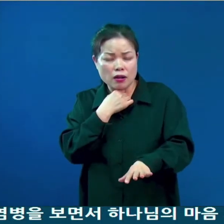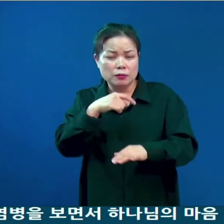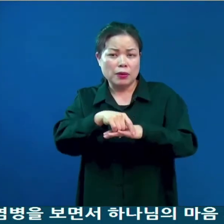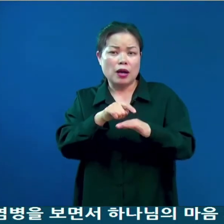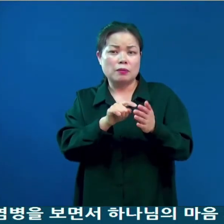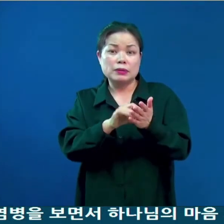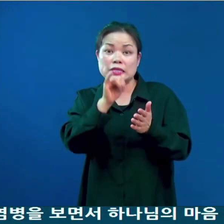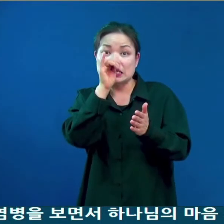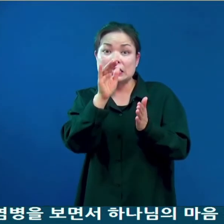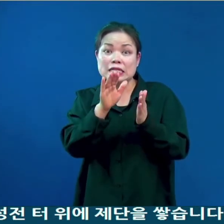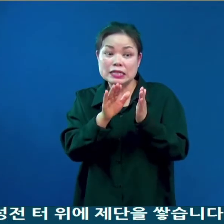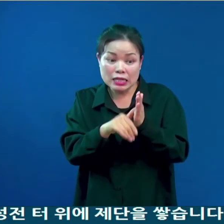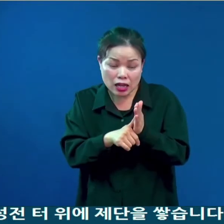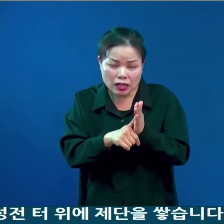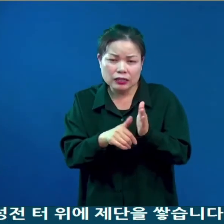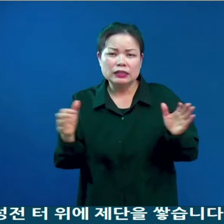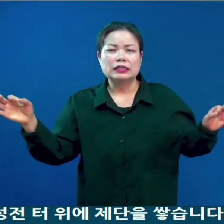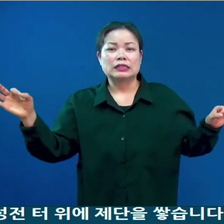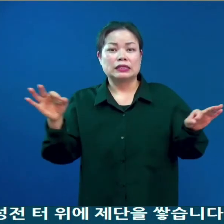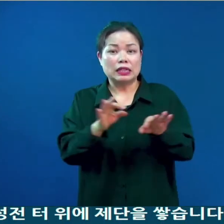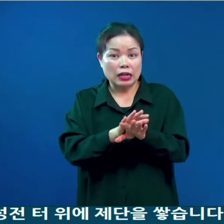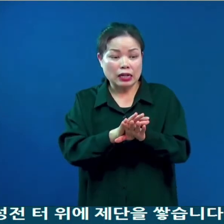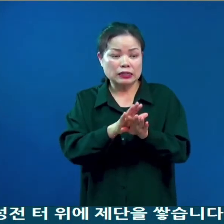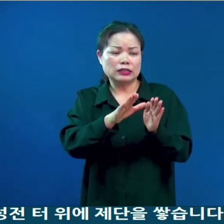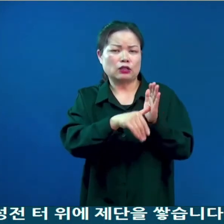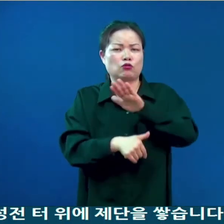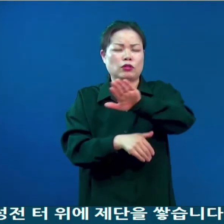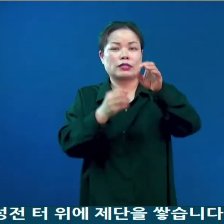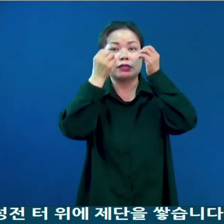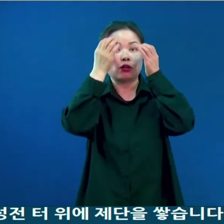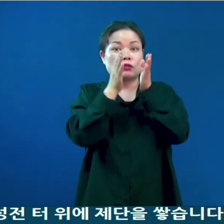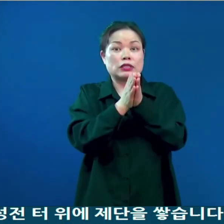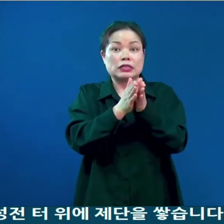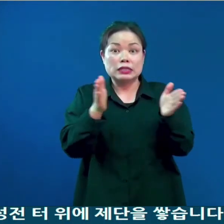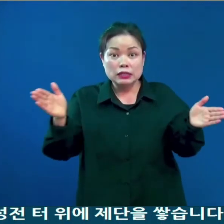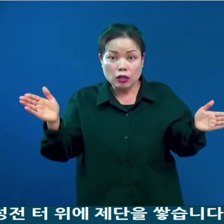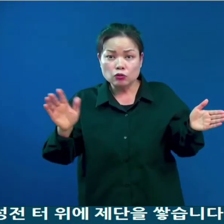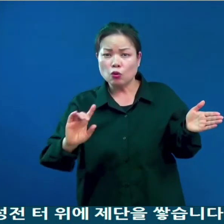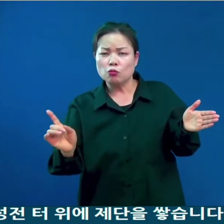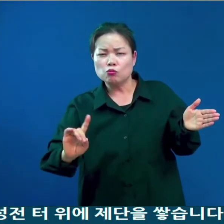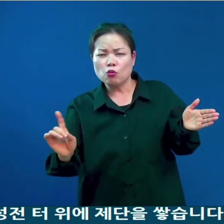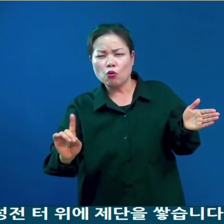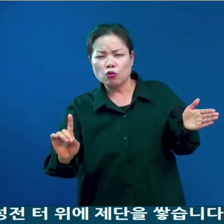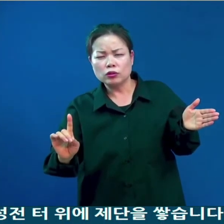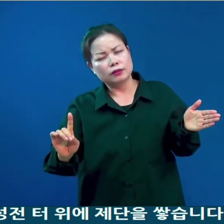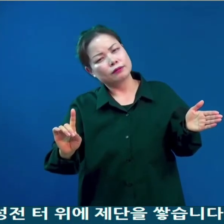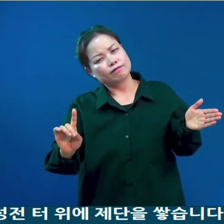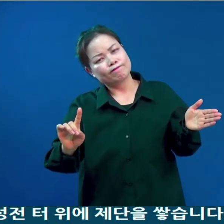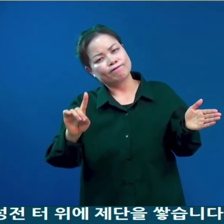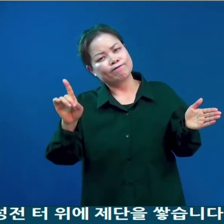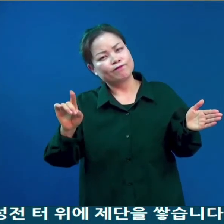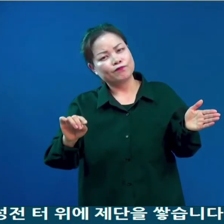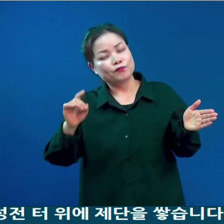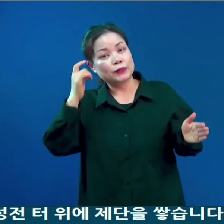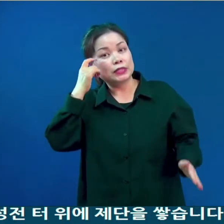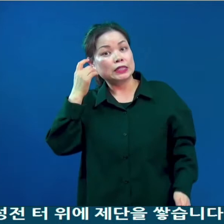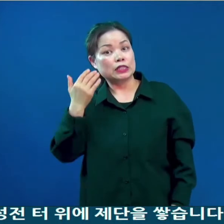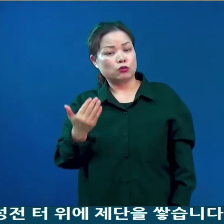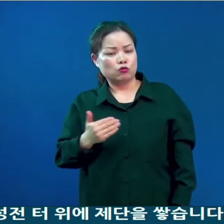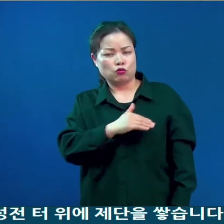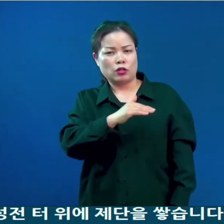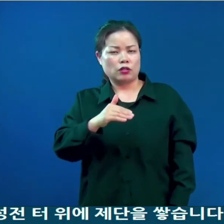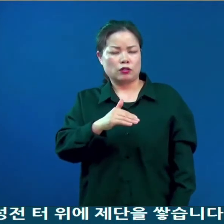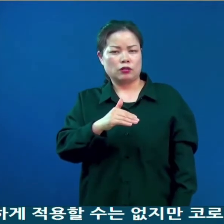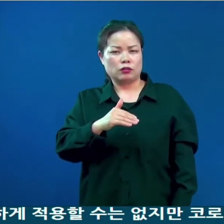때에 과연 그 끝나는 지점에서 우리가 새롭게 시작해야 될 것은 무엇인가라는 그 질문은 우리에게